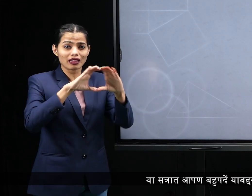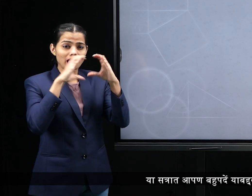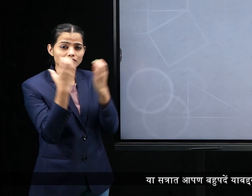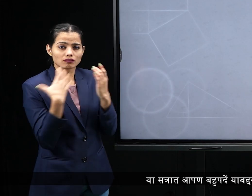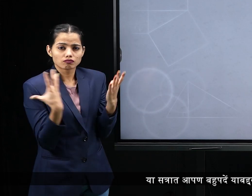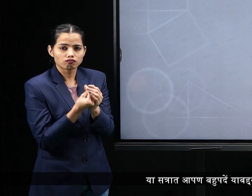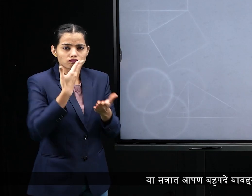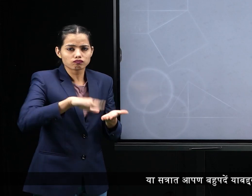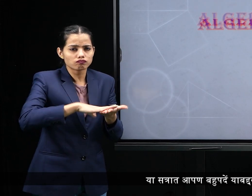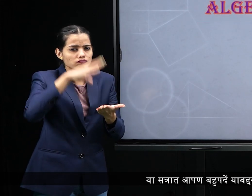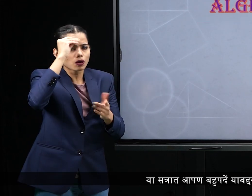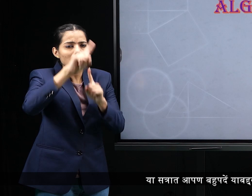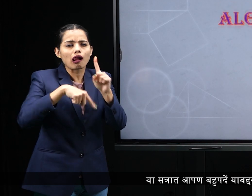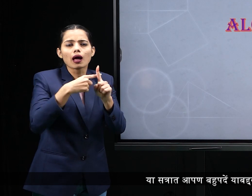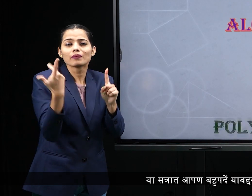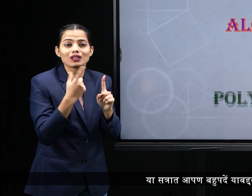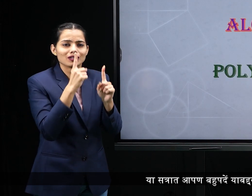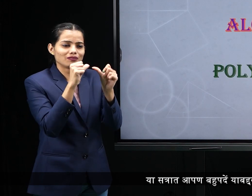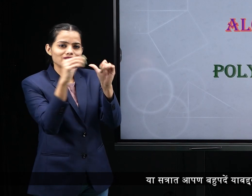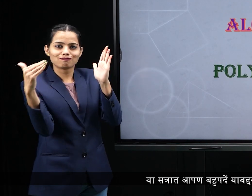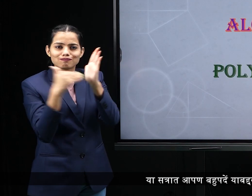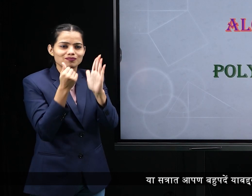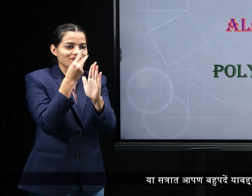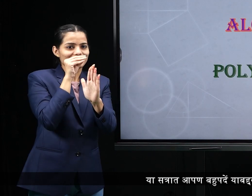सत्रात आपण बहुपदे याबद्दल शिकणार आहोत.